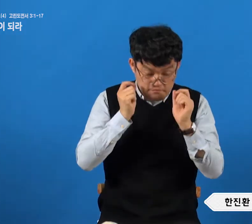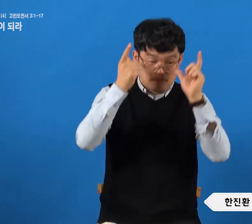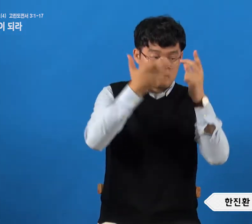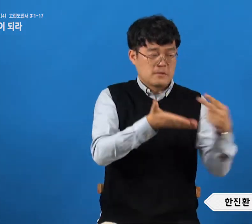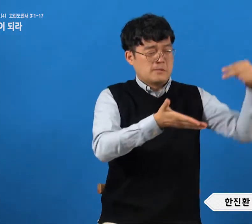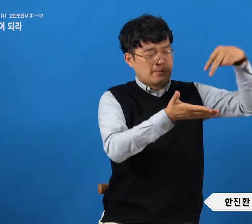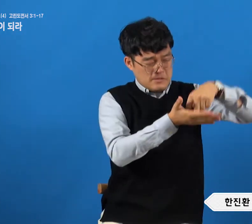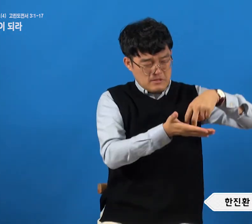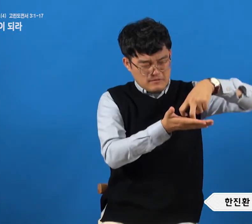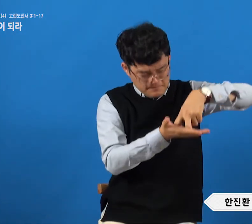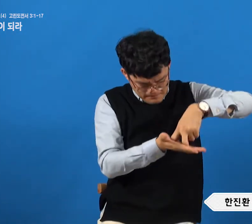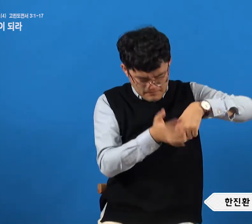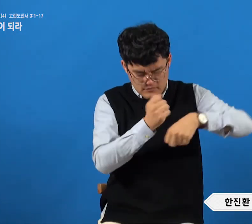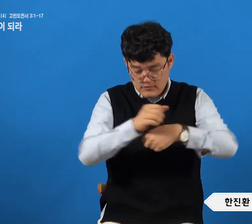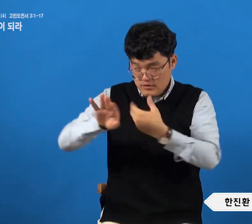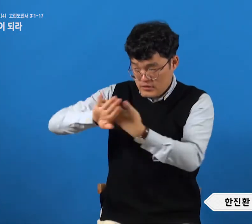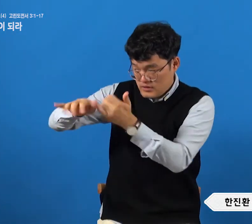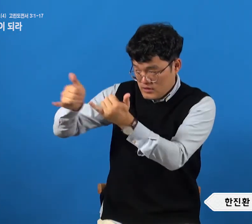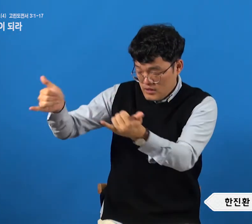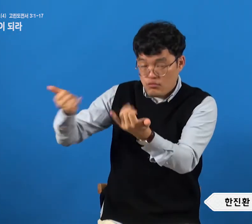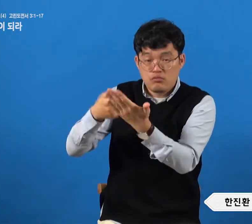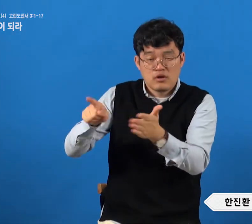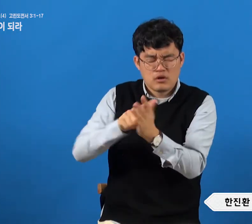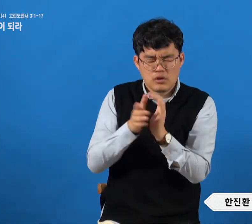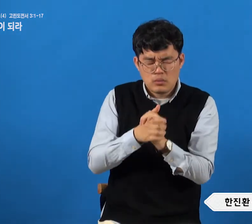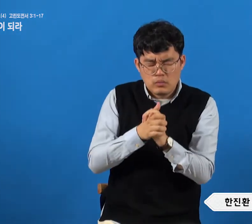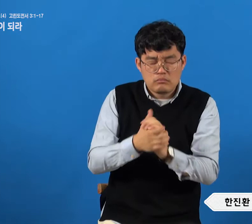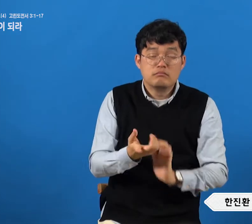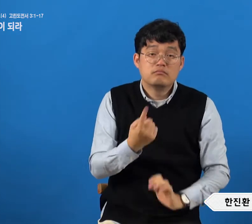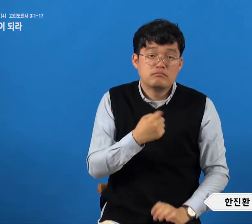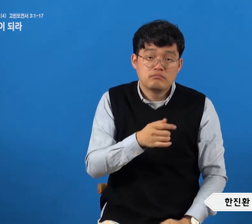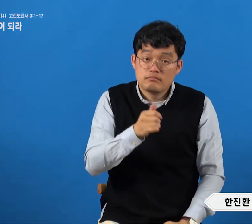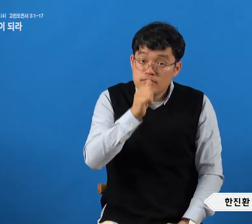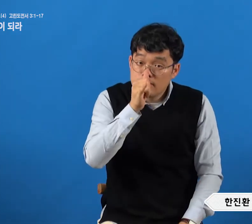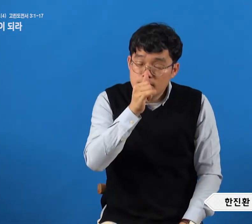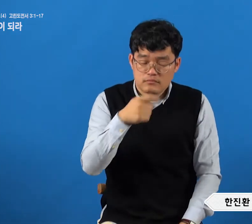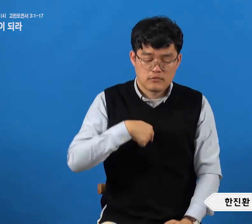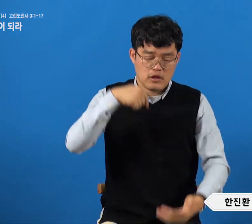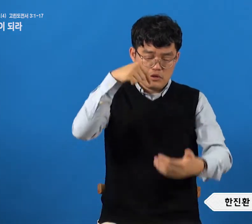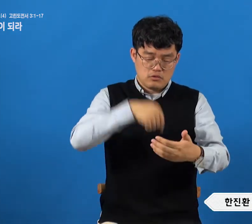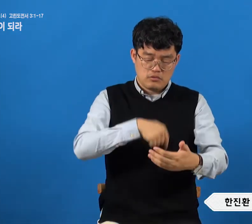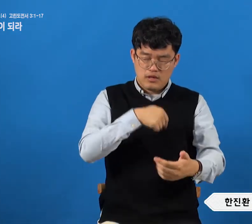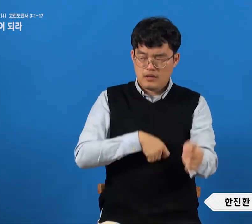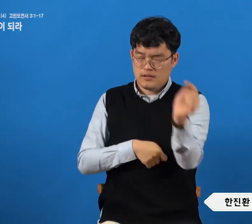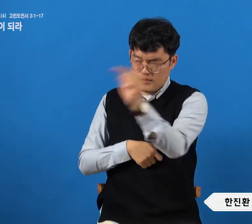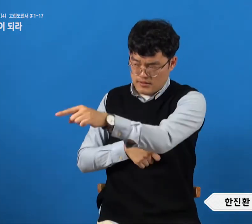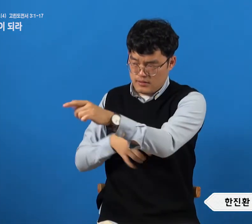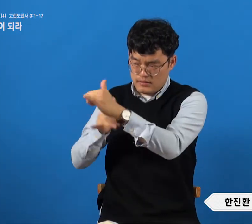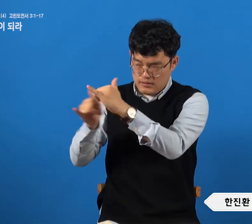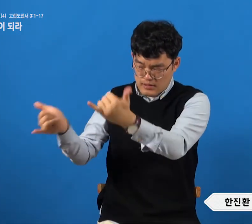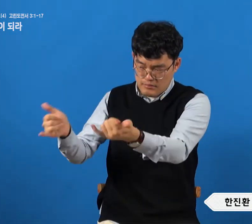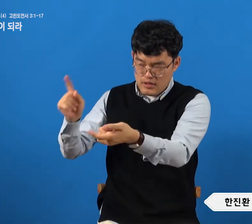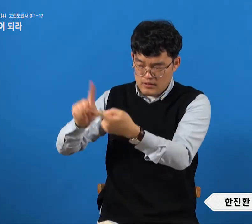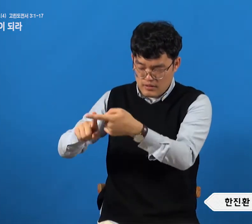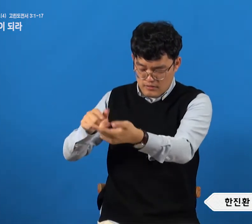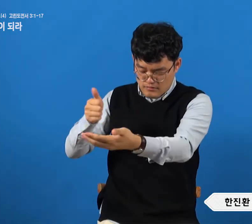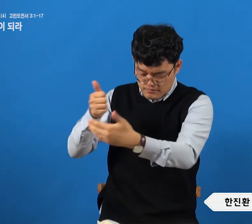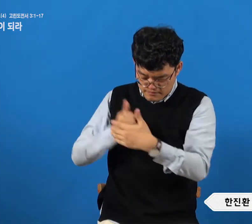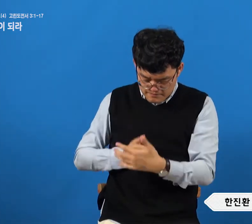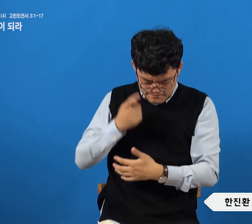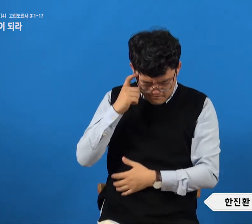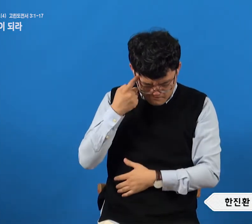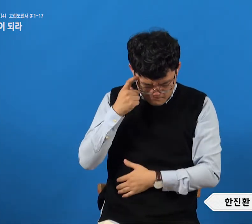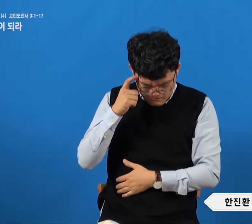벌떡 일어나서 다른 사람을 위해서 기도해 보셨습니까? 내 속에 그 사람이 있으면 그렇게